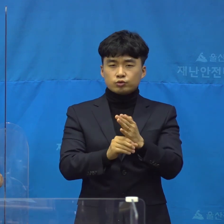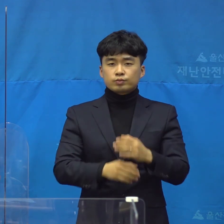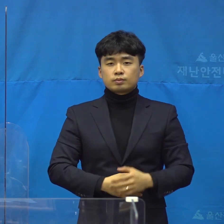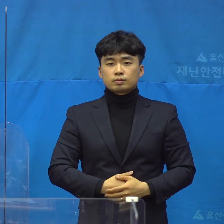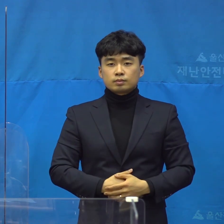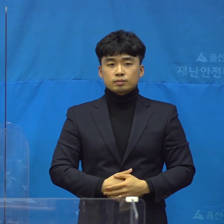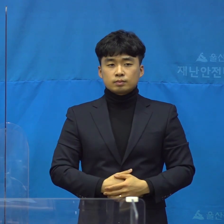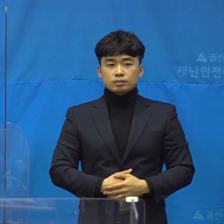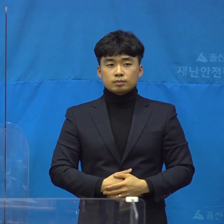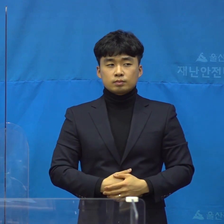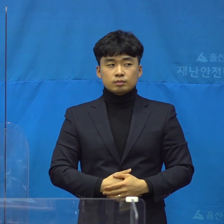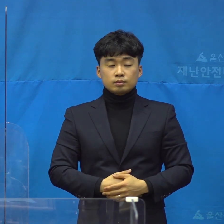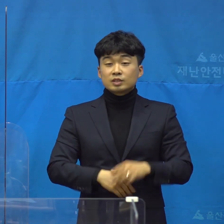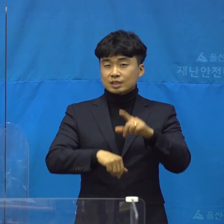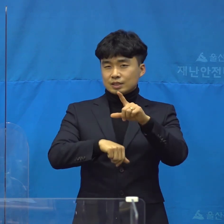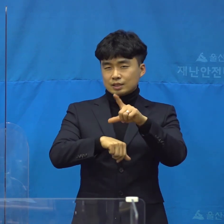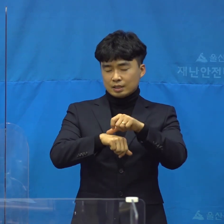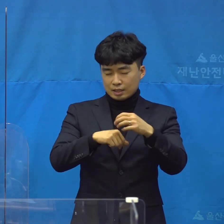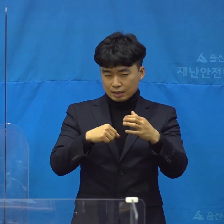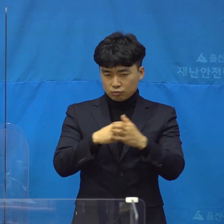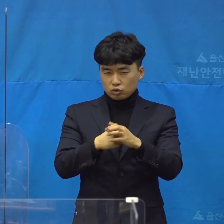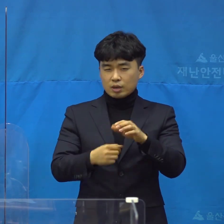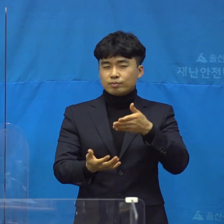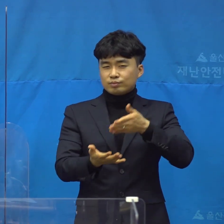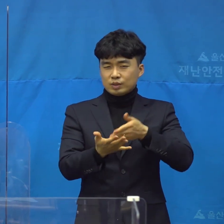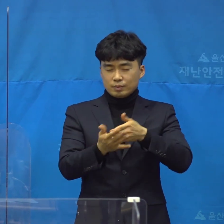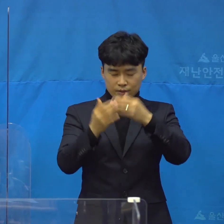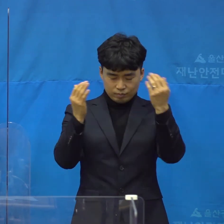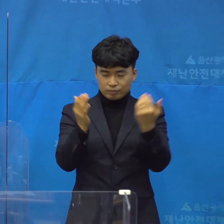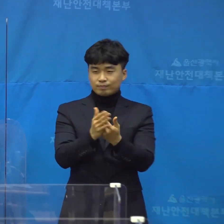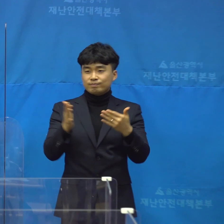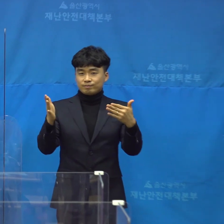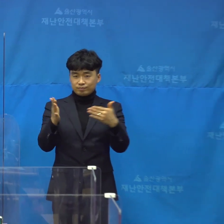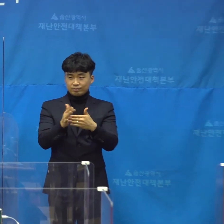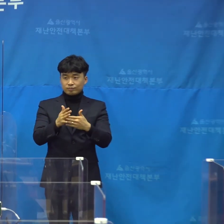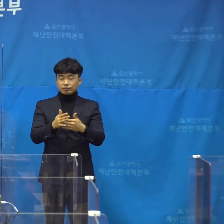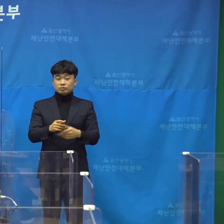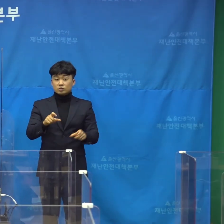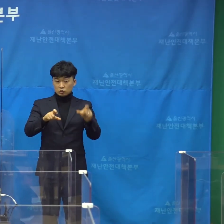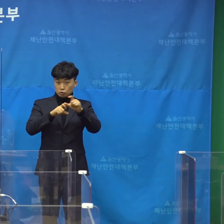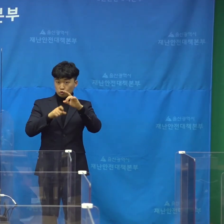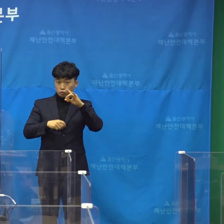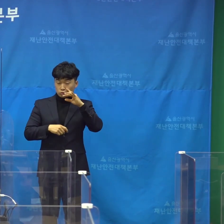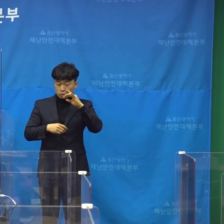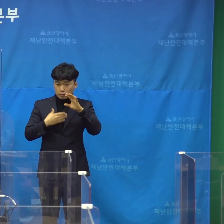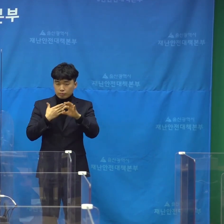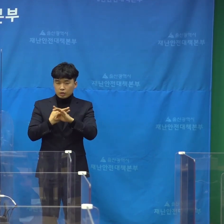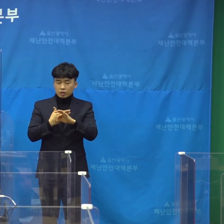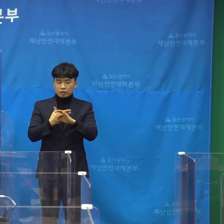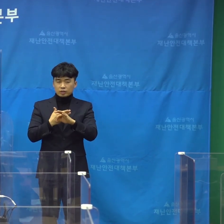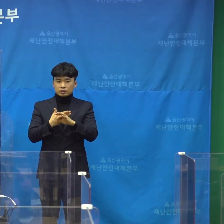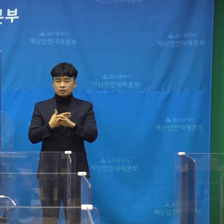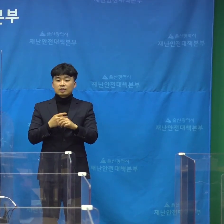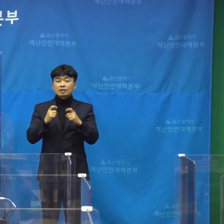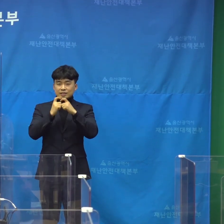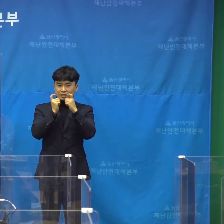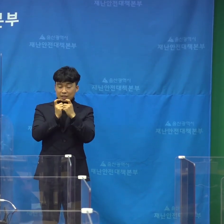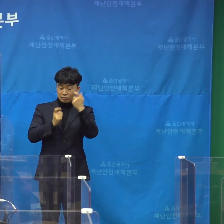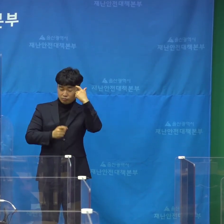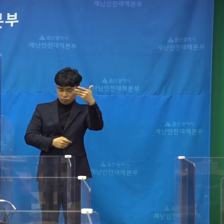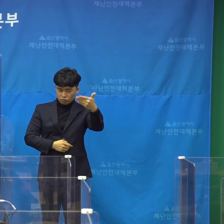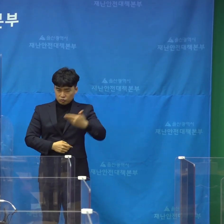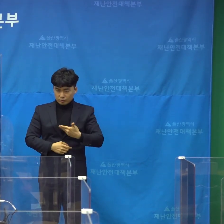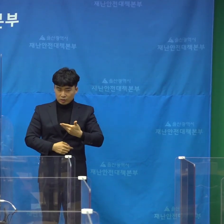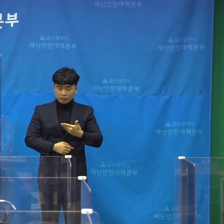중입니다. 예, 그러면 시간 관계상 코로나19 관련 브리핑을 모두 마치겠습니다. 추가로 궁금한 사항 있으시면 대변인실로